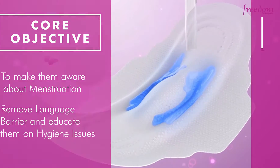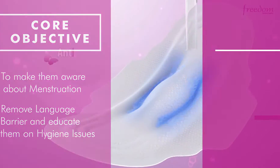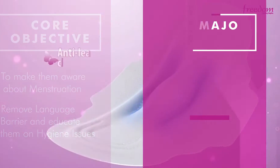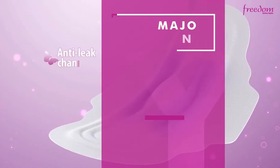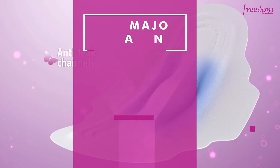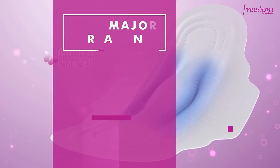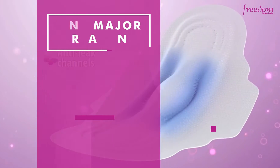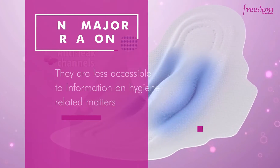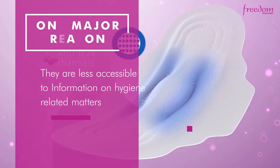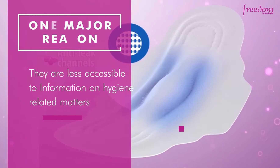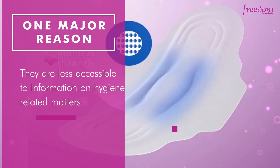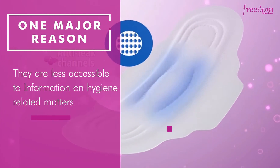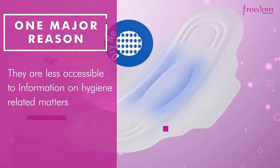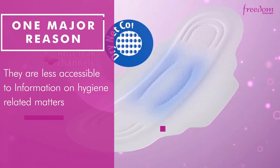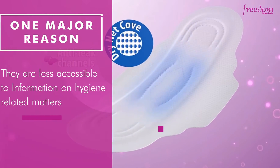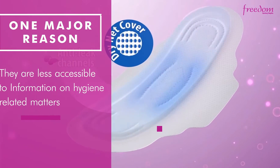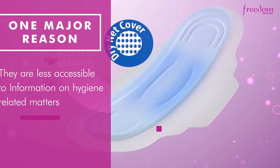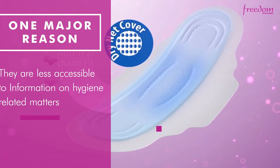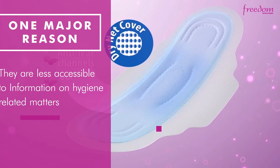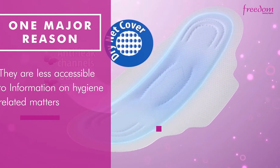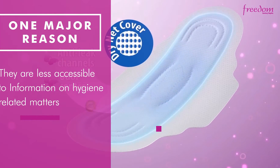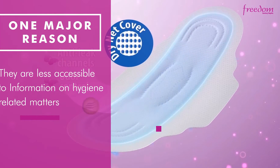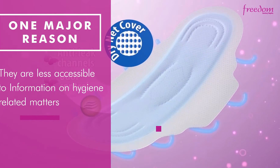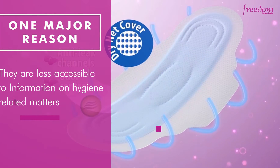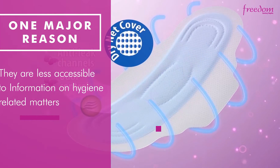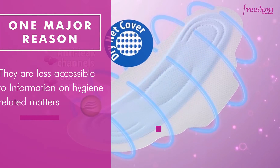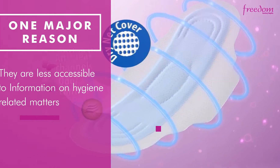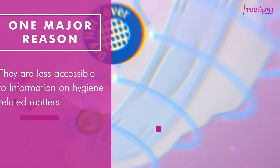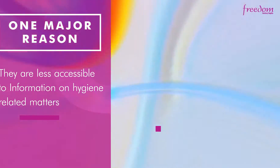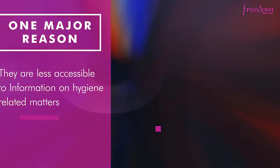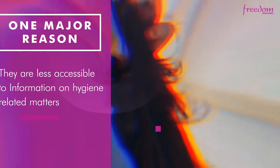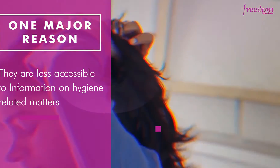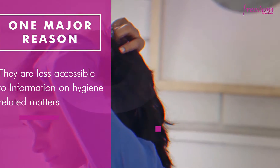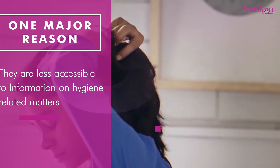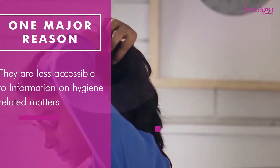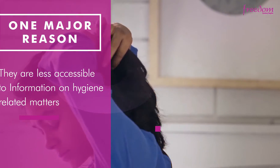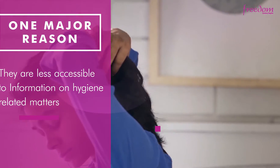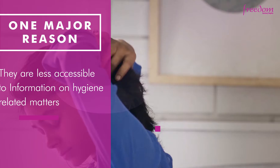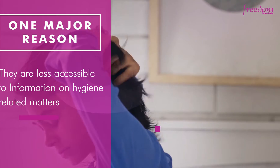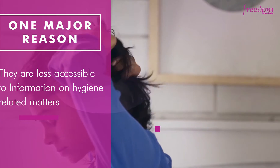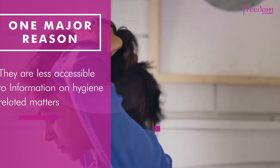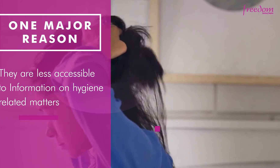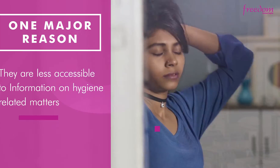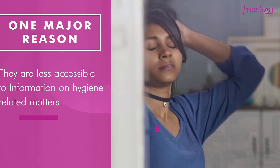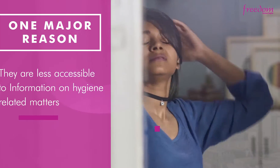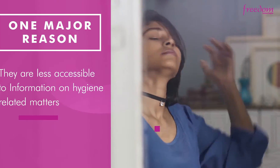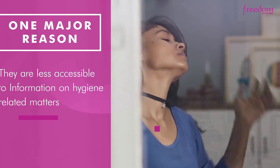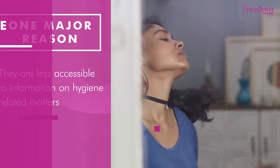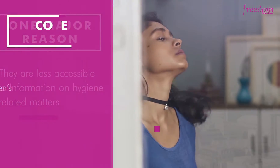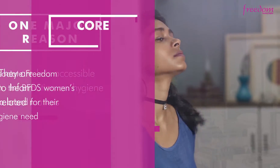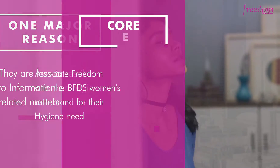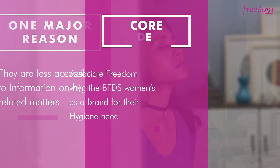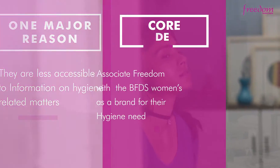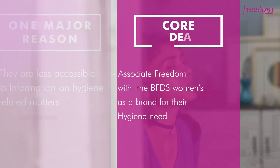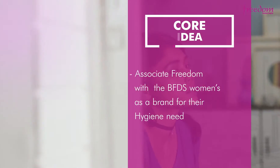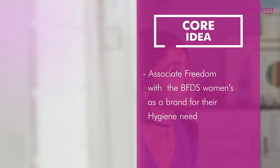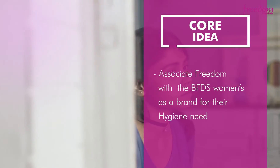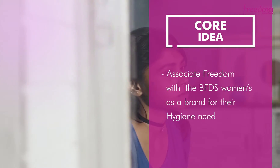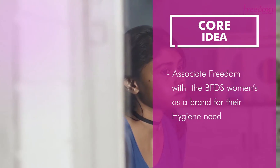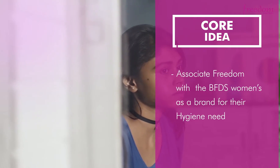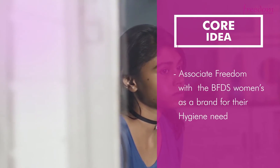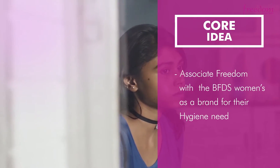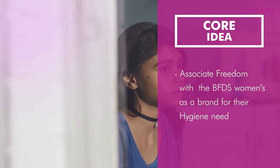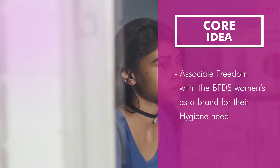সময়টুকু নারীদেরকে হাইজিনের ব্যাপারে থাকতে হয় একটু বেশি সচেতন। সাধারণ নারীদের জন্য এই সময়টুকু অনেক বেশি